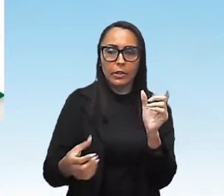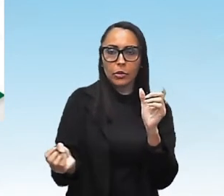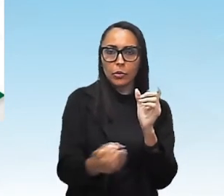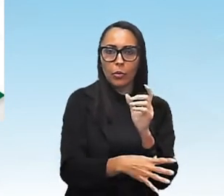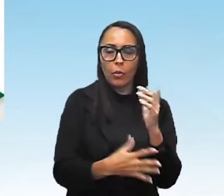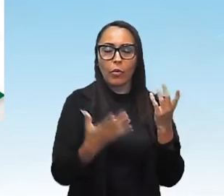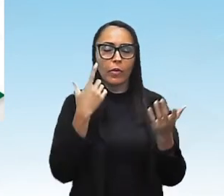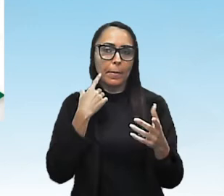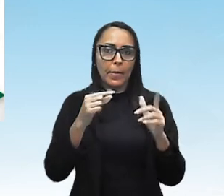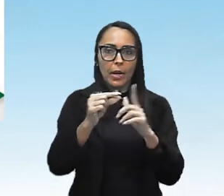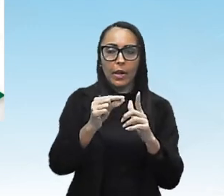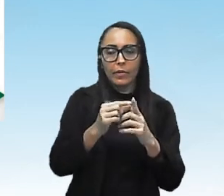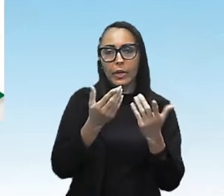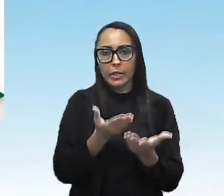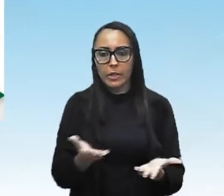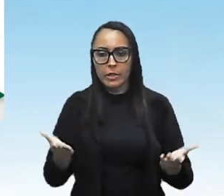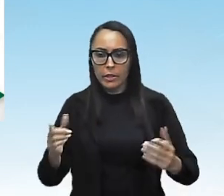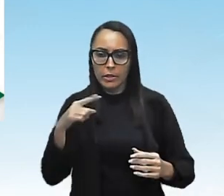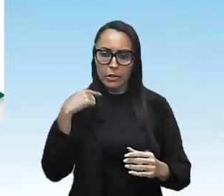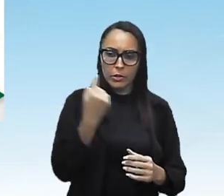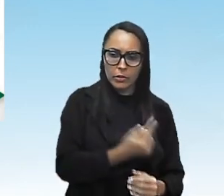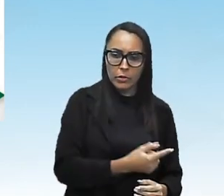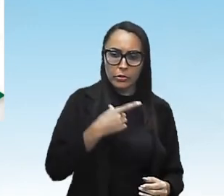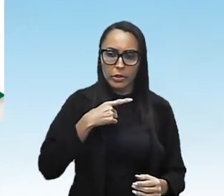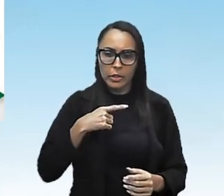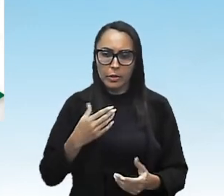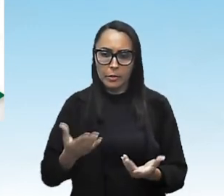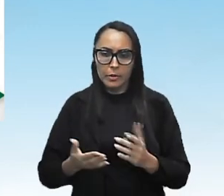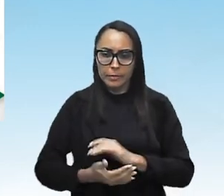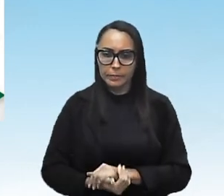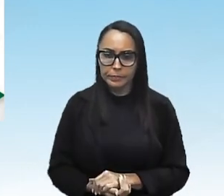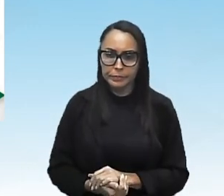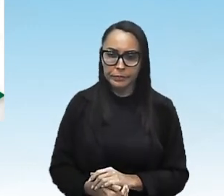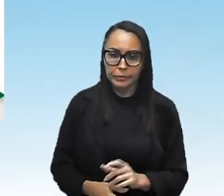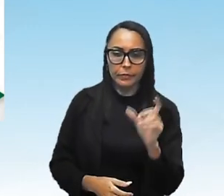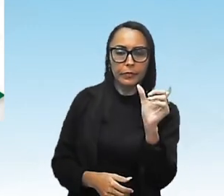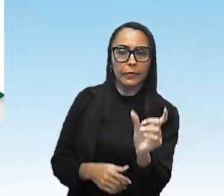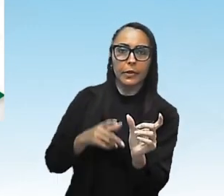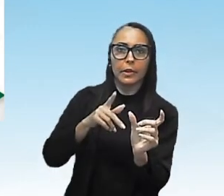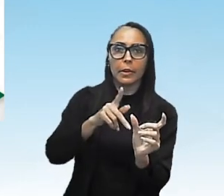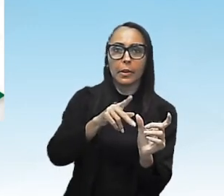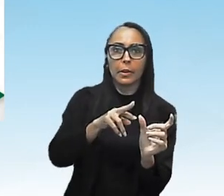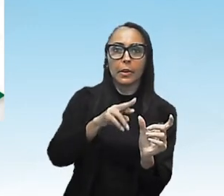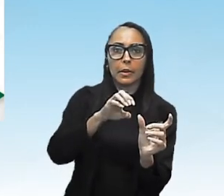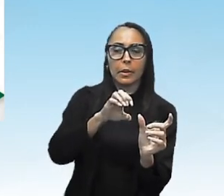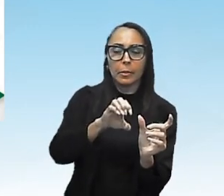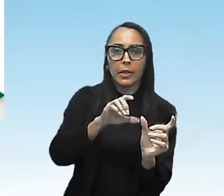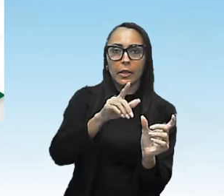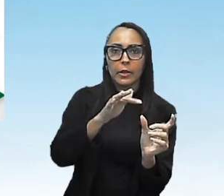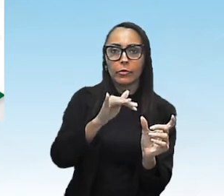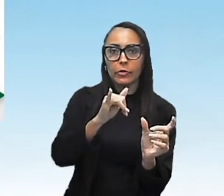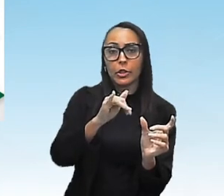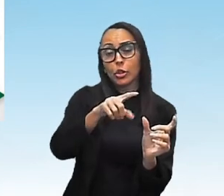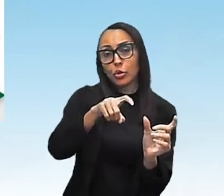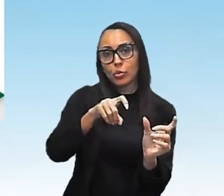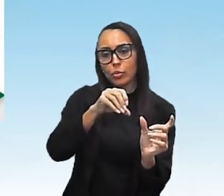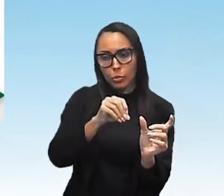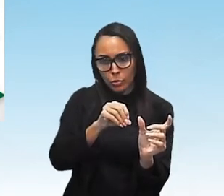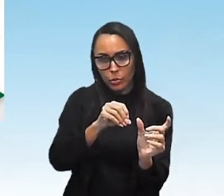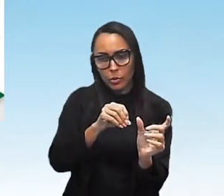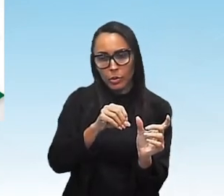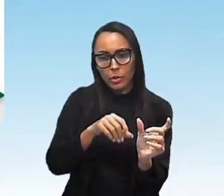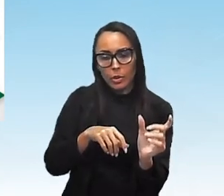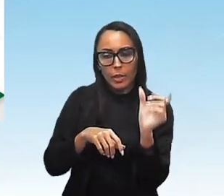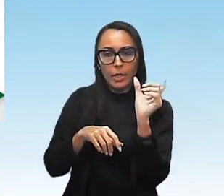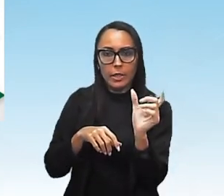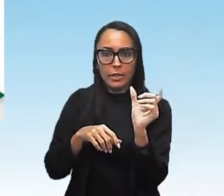isso aí. Nós temos aí, olha aí a questão prefixal. Recebem um prefixo. É esse afixo